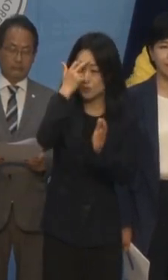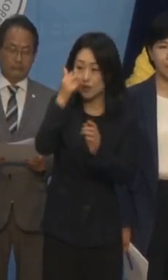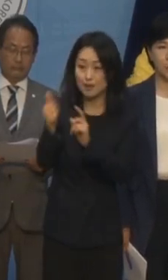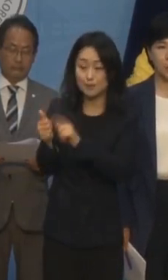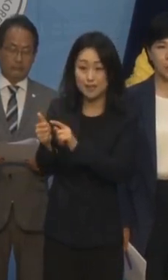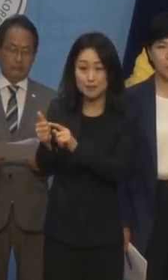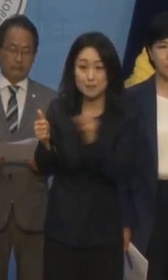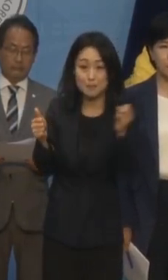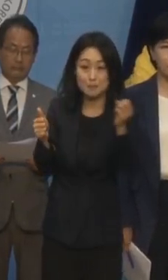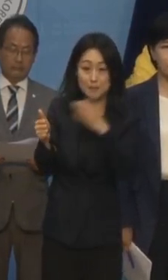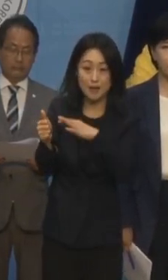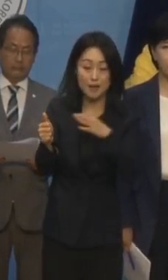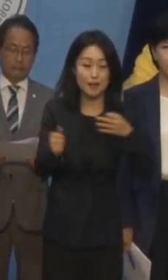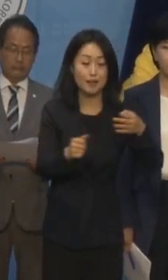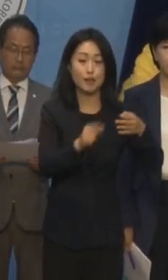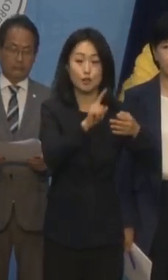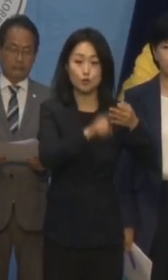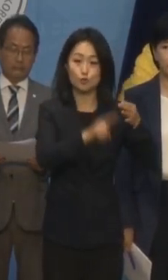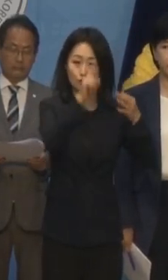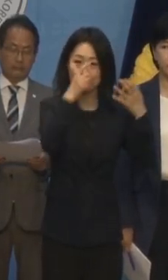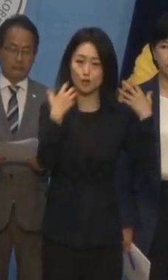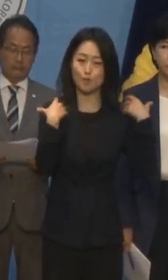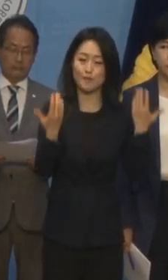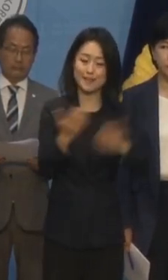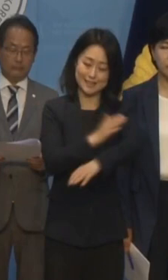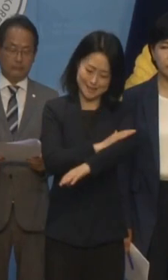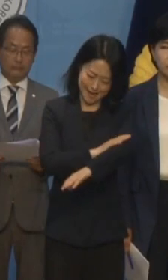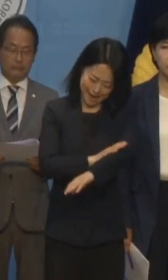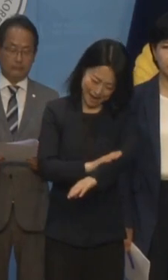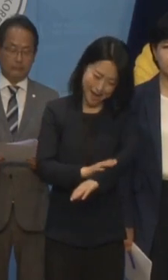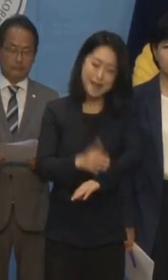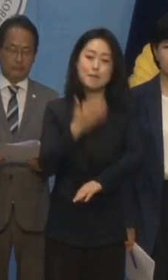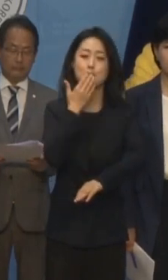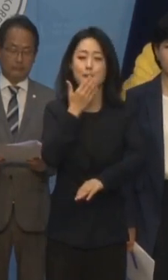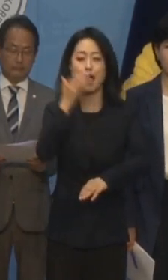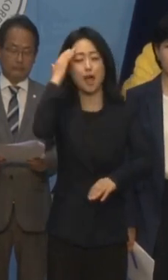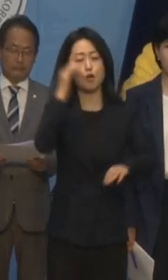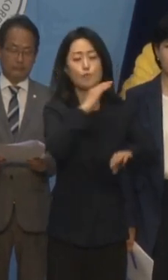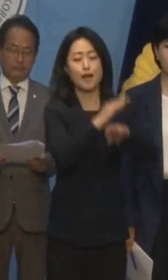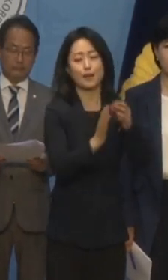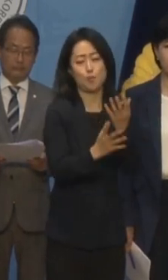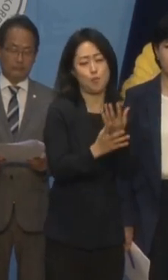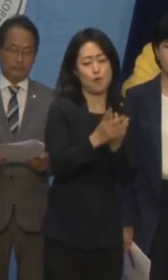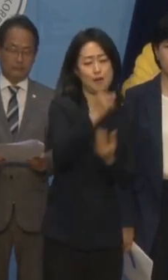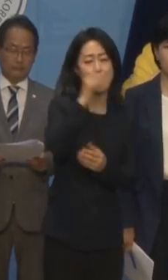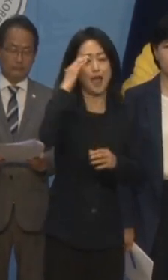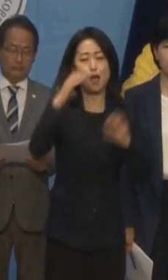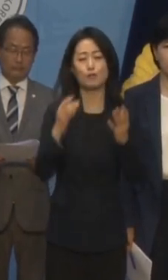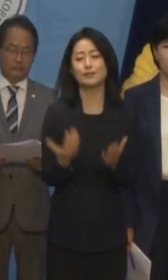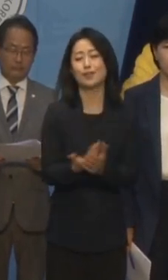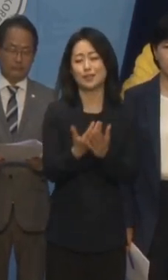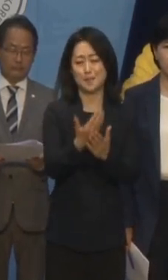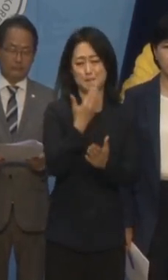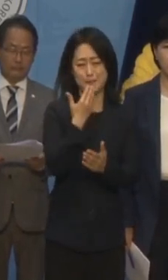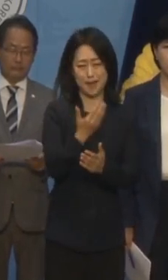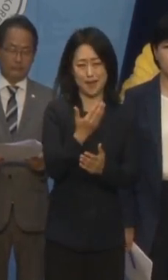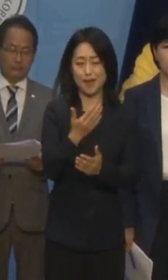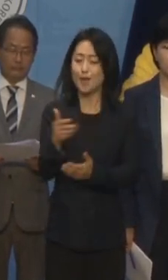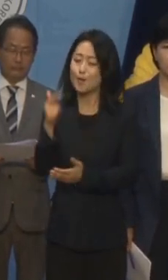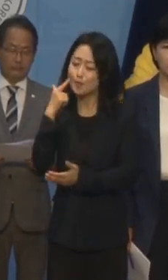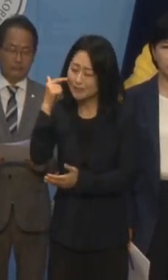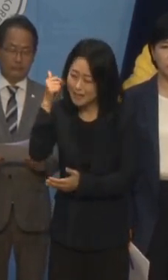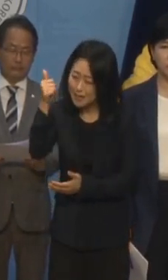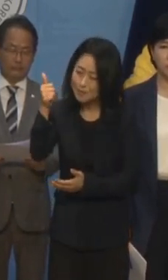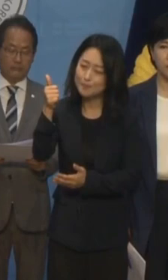향해서 윤석열 정부가 잘 해내서 통일돼서 대한민국이 성장되고 우리 목사님도